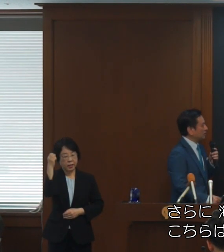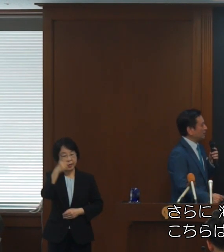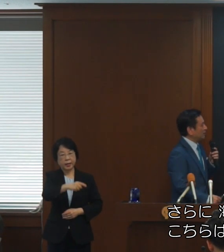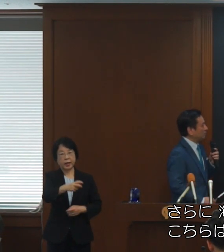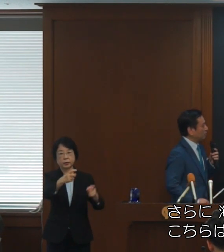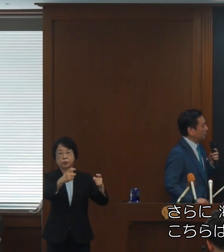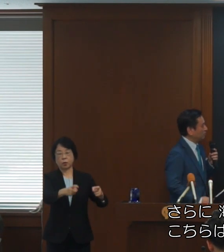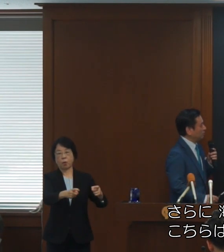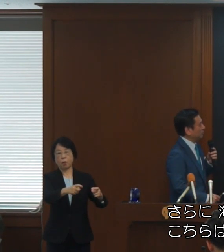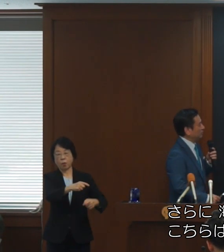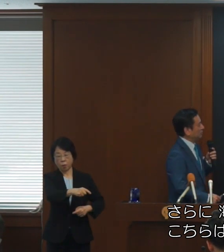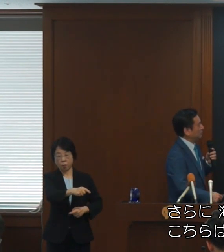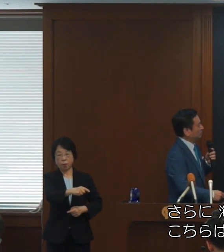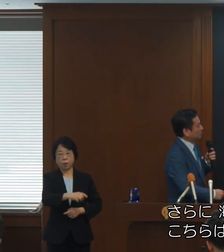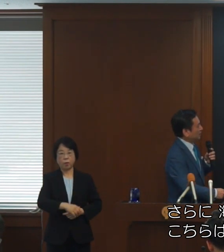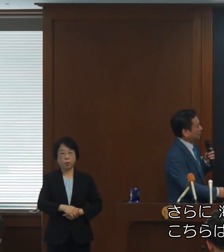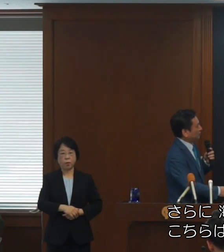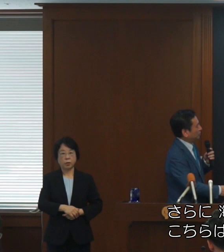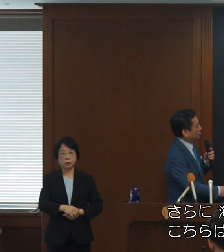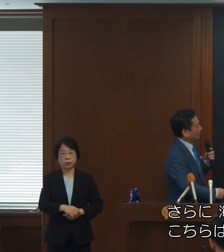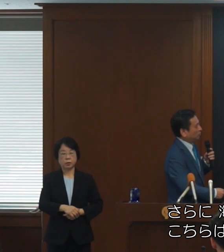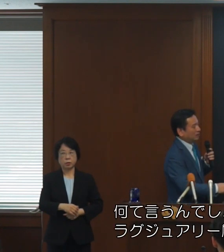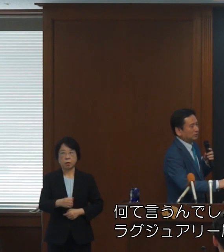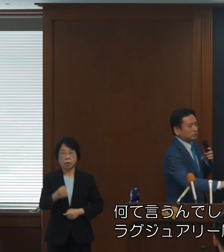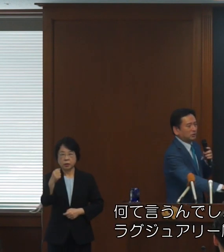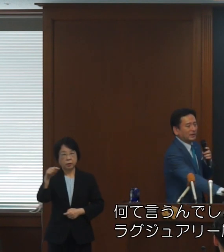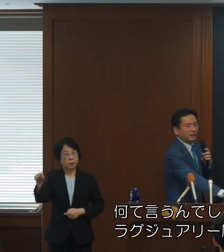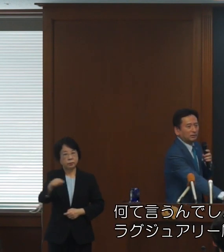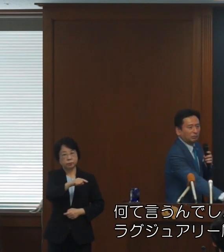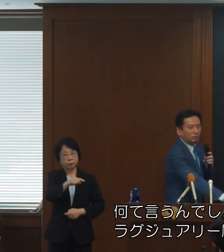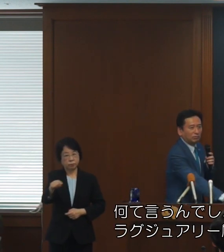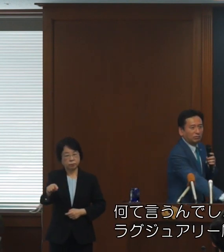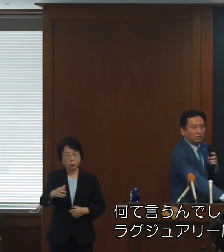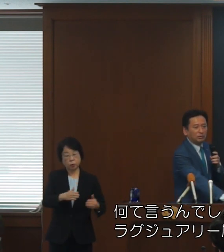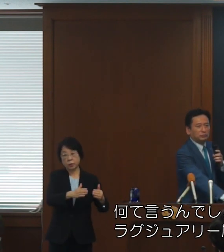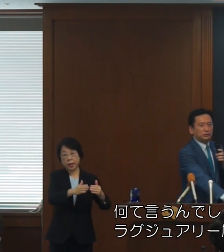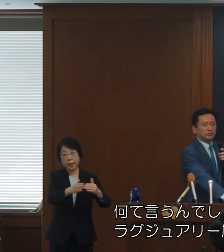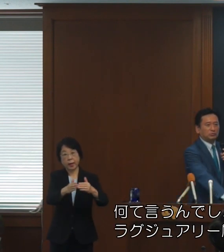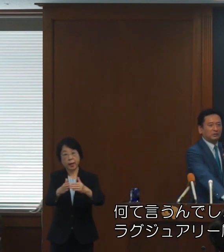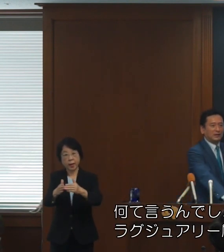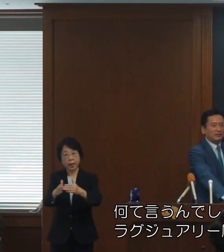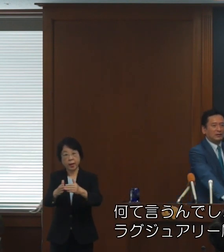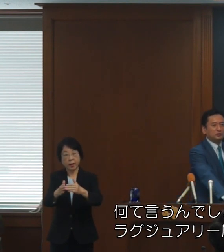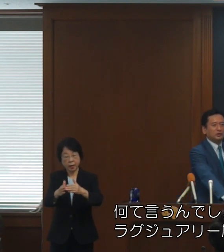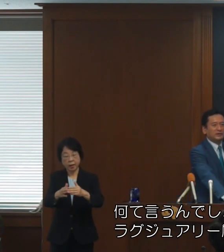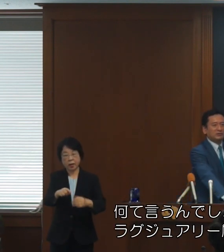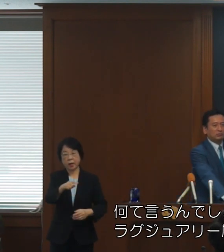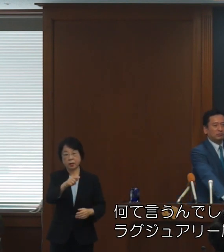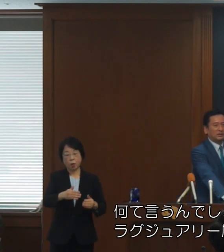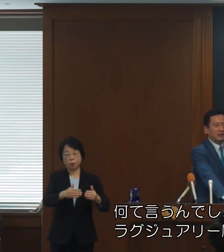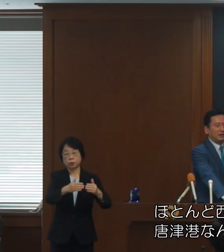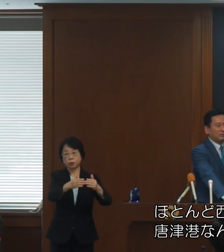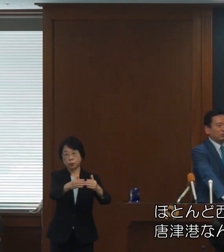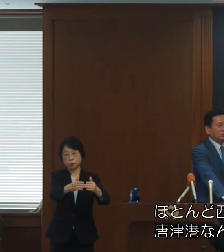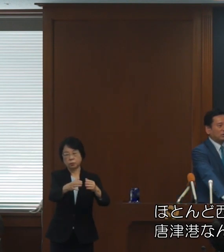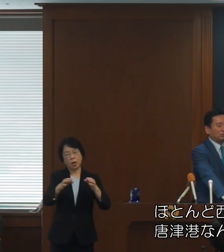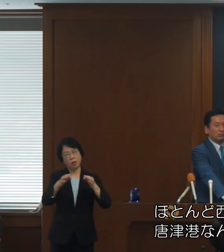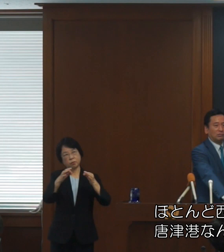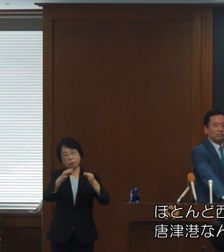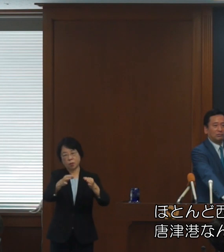こちらはどちらかというとですかね富裕層というかラグジュアリー層と